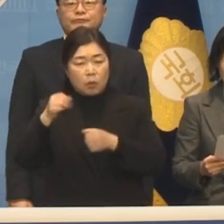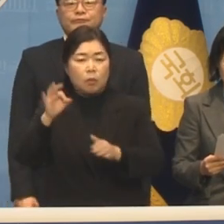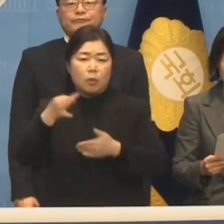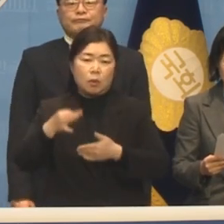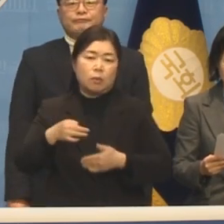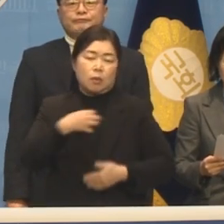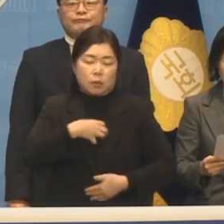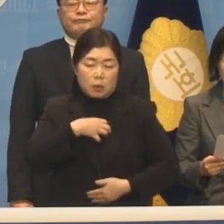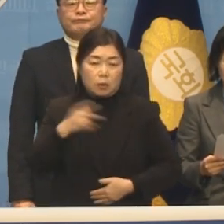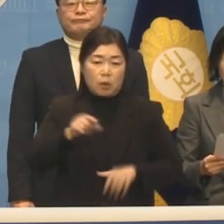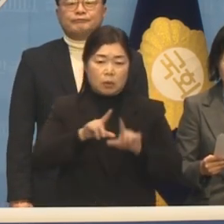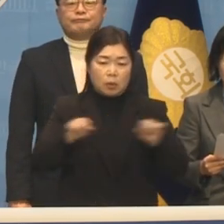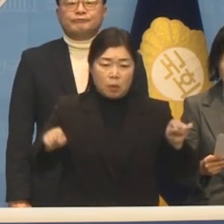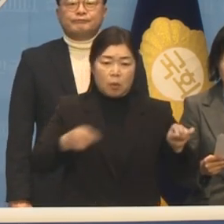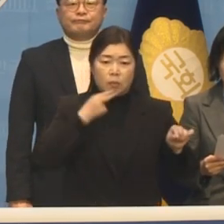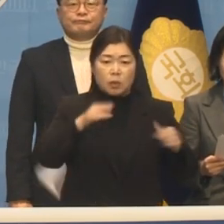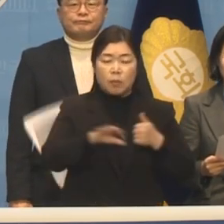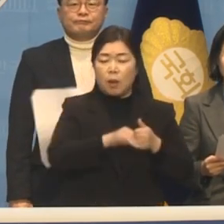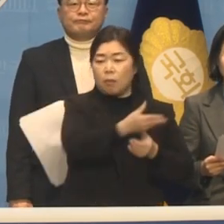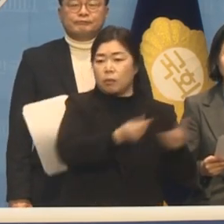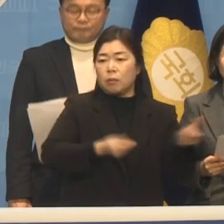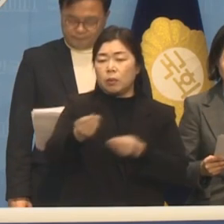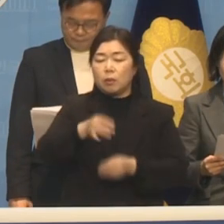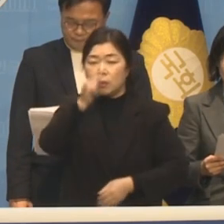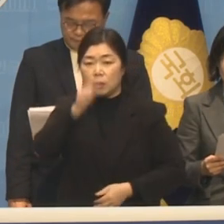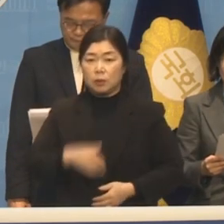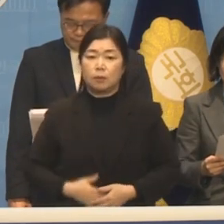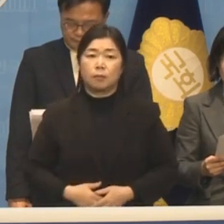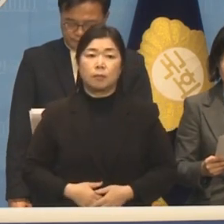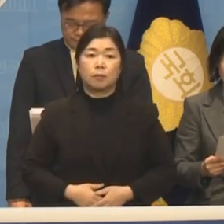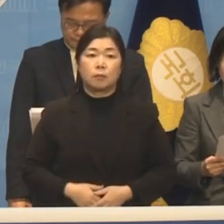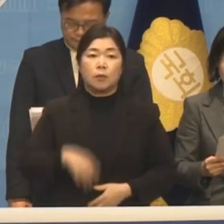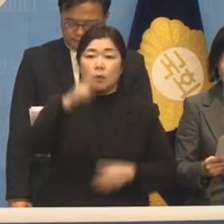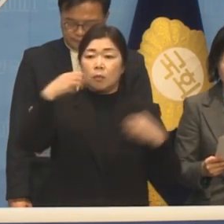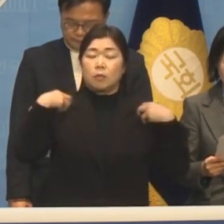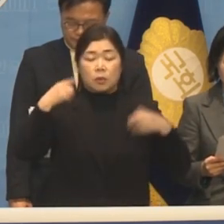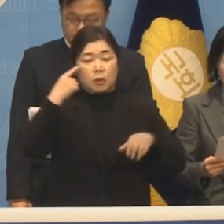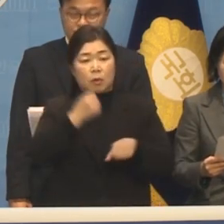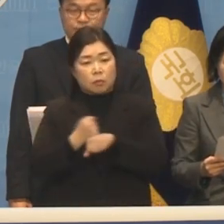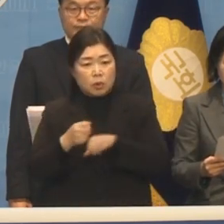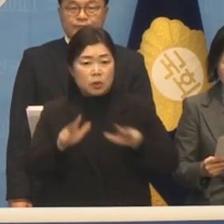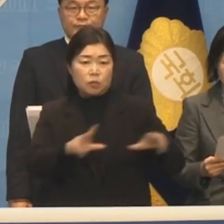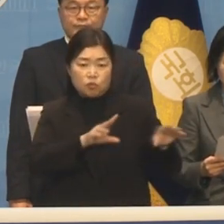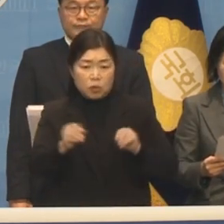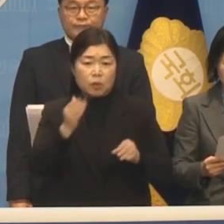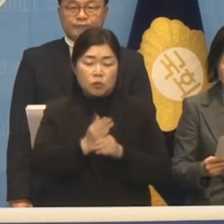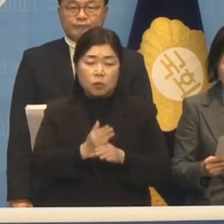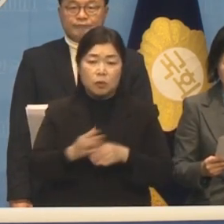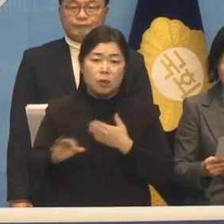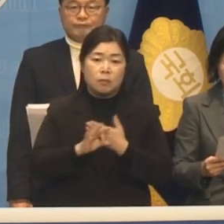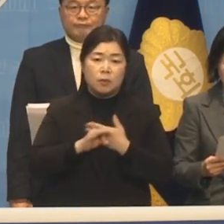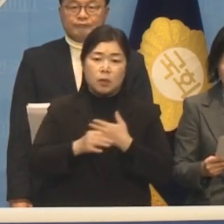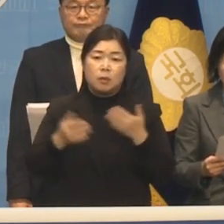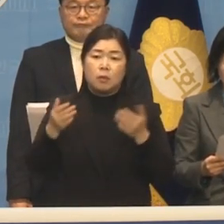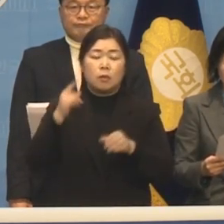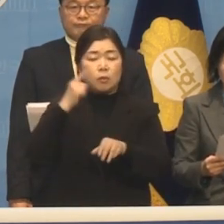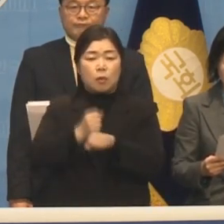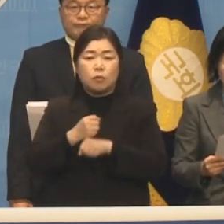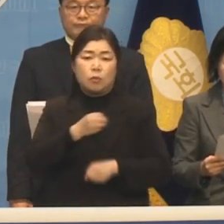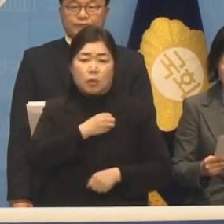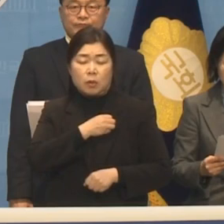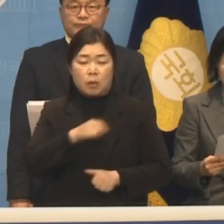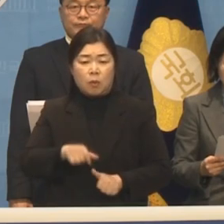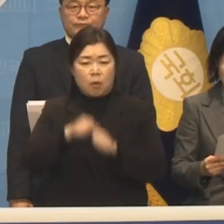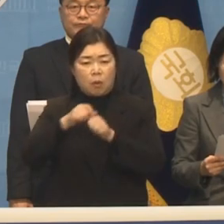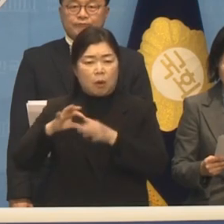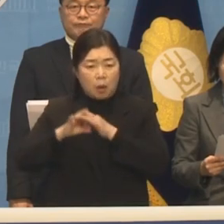재료가 없어서 재료를 빌리기도 합니다. 정부 출연 연구 기관에서 하던 연구는 중단되고 있고 비정규직 연구원들은